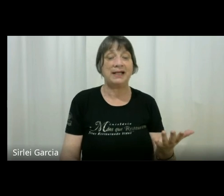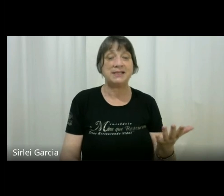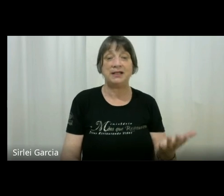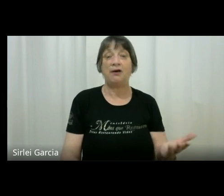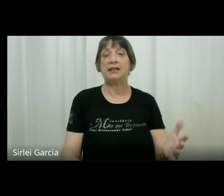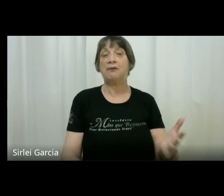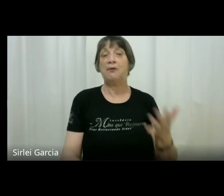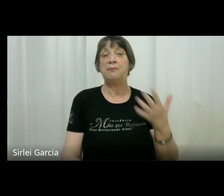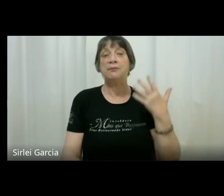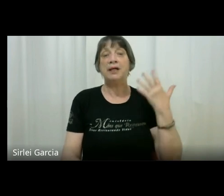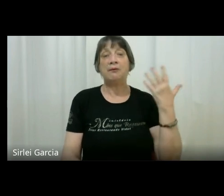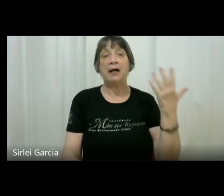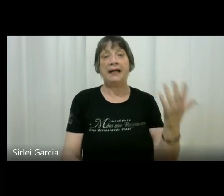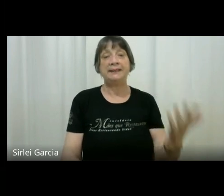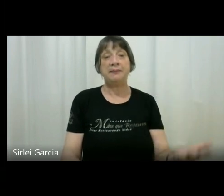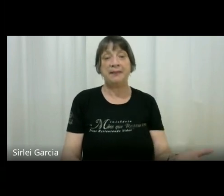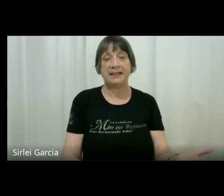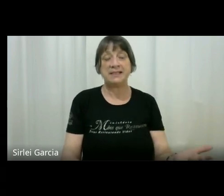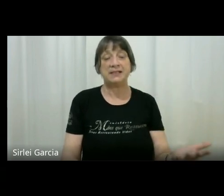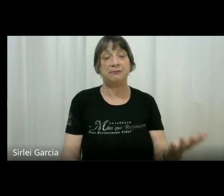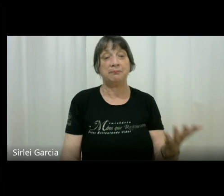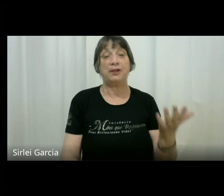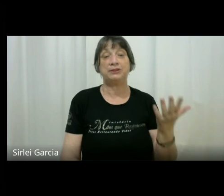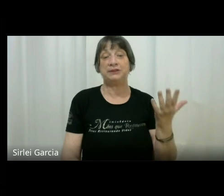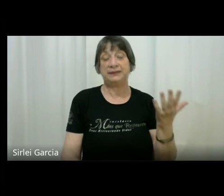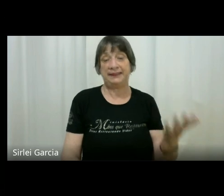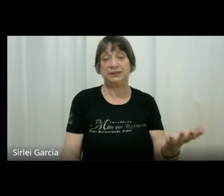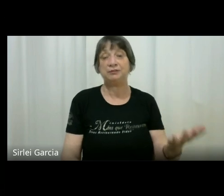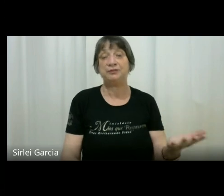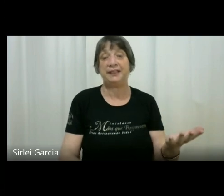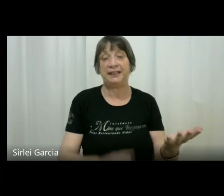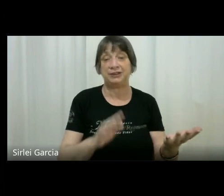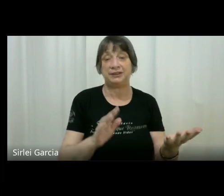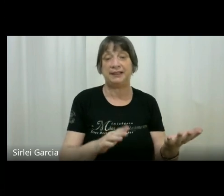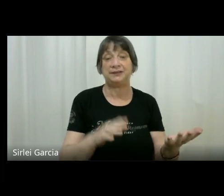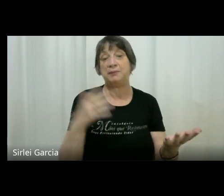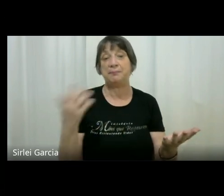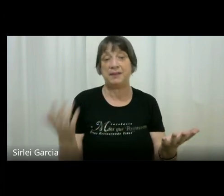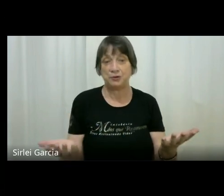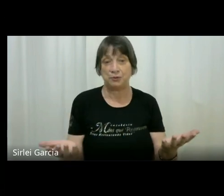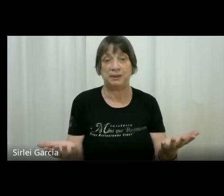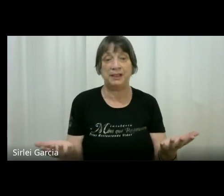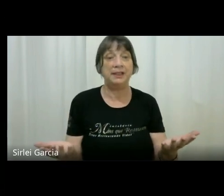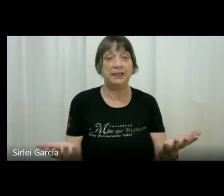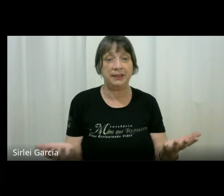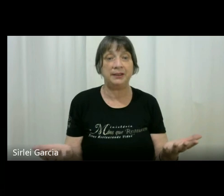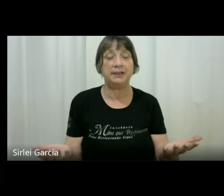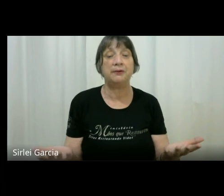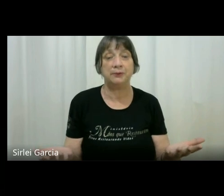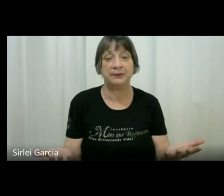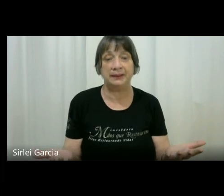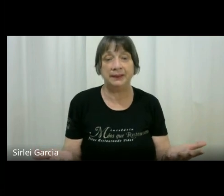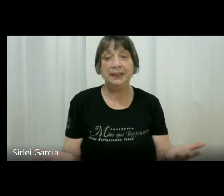de trazer, olha, como a interpretação pode ser diferente entre uma pessoa